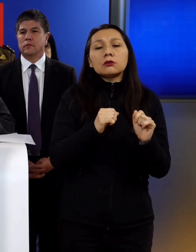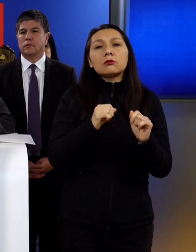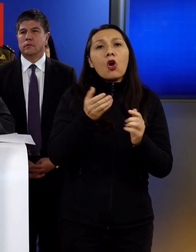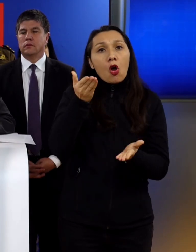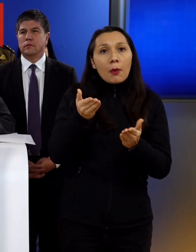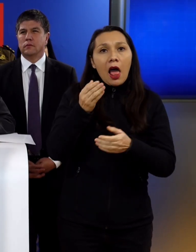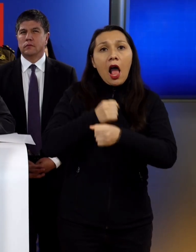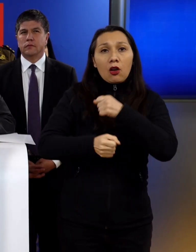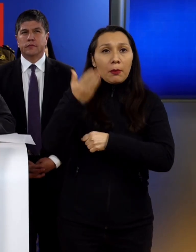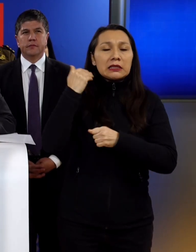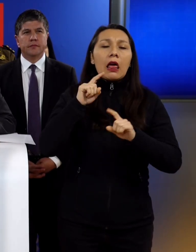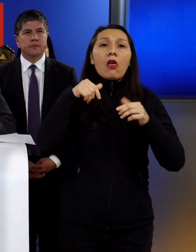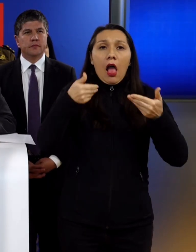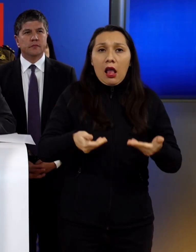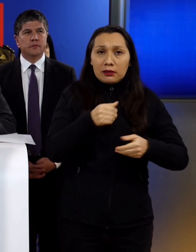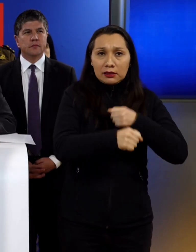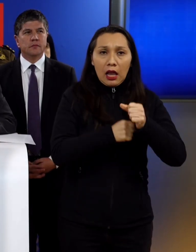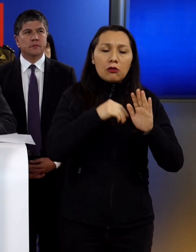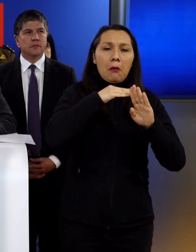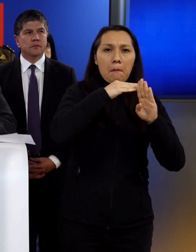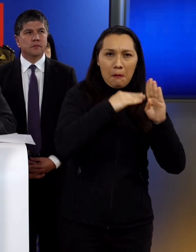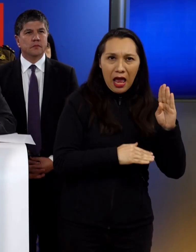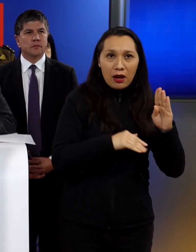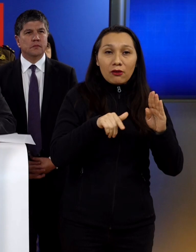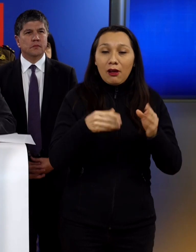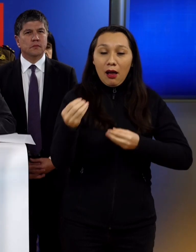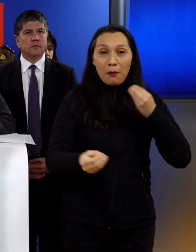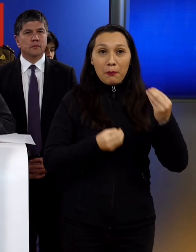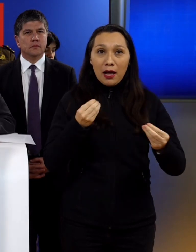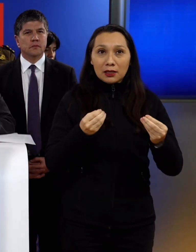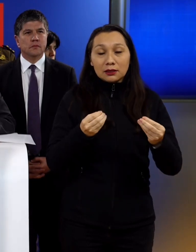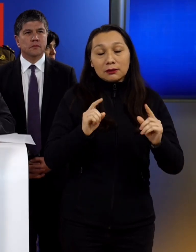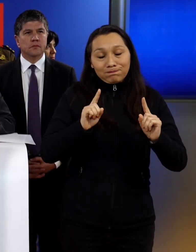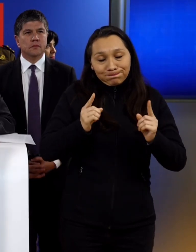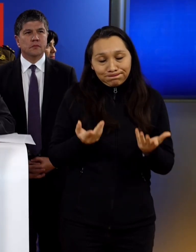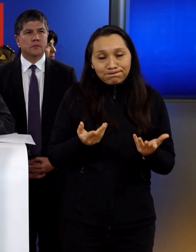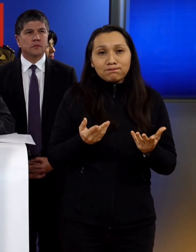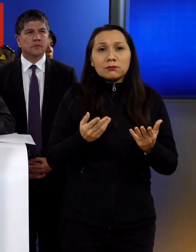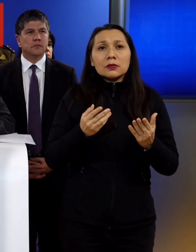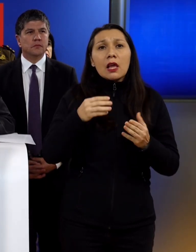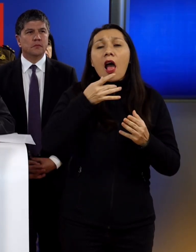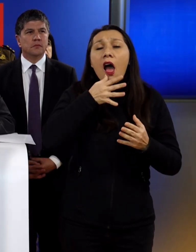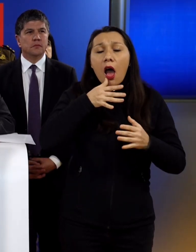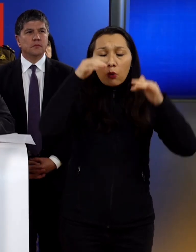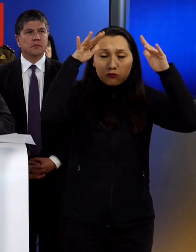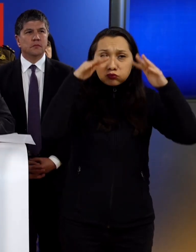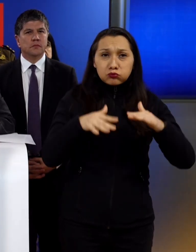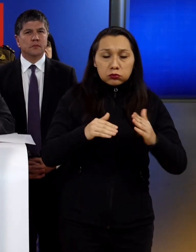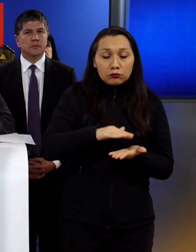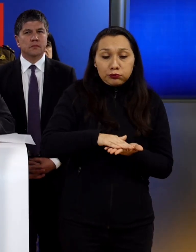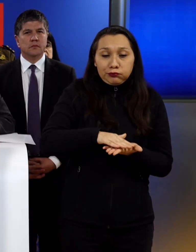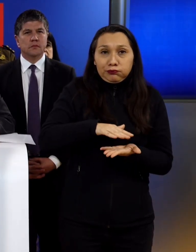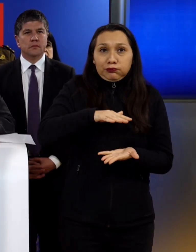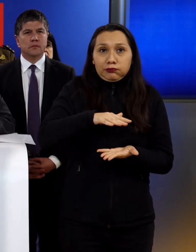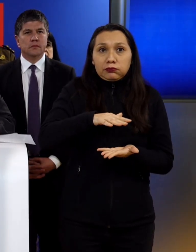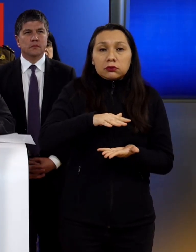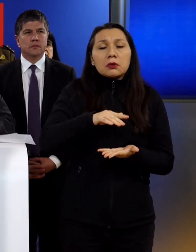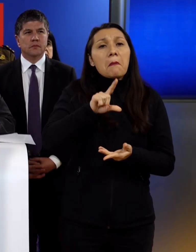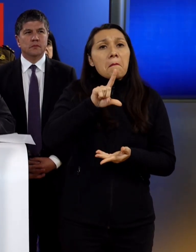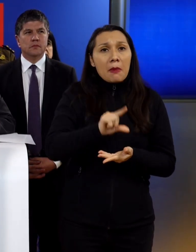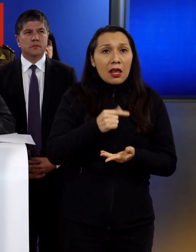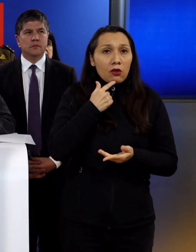inferiores a las del año pasado. Sin embargo, pese a que como milímetros de agua caída se espera